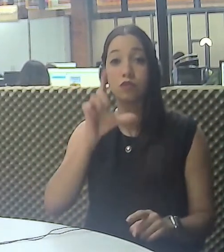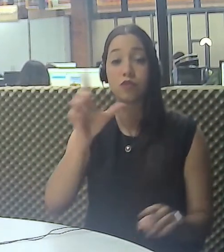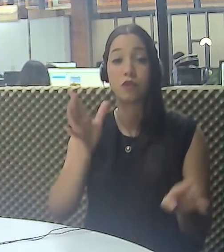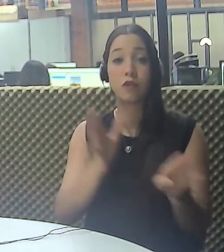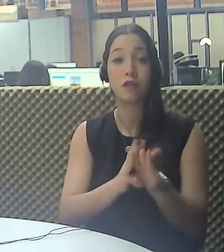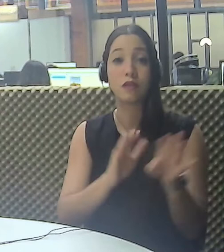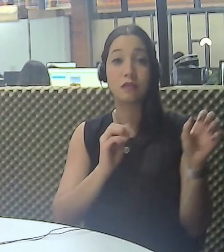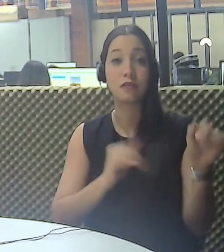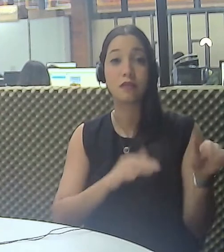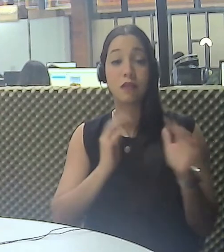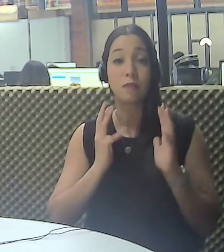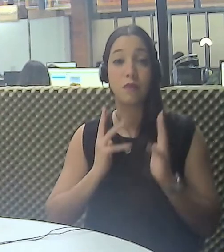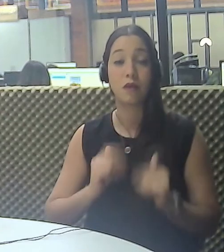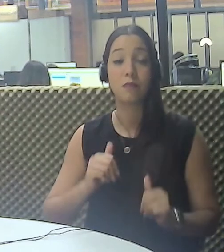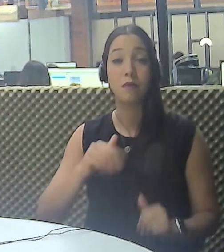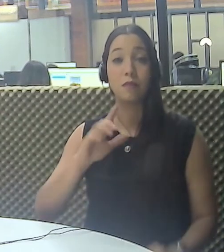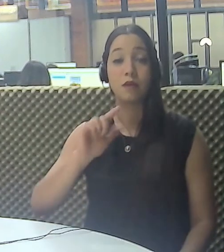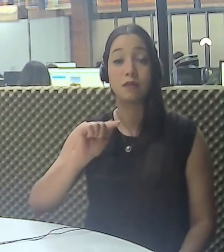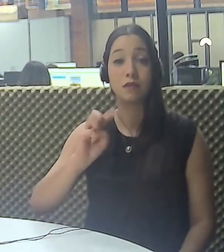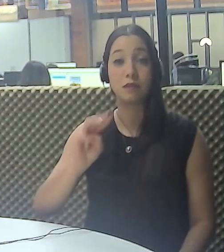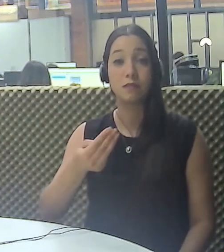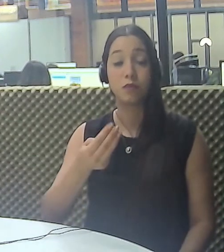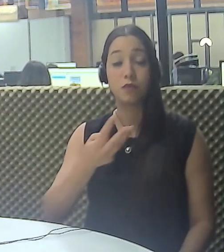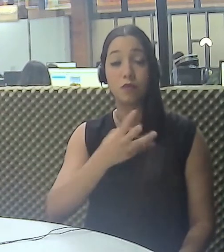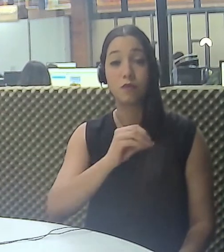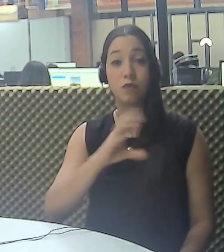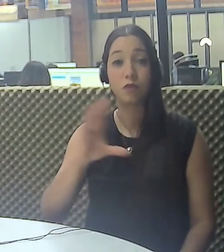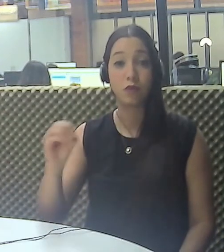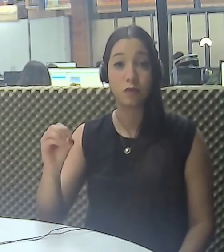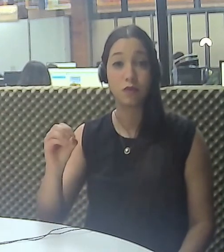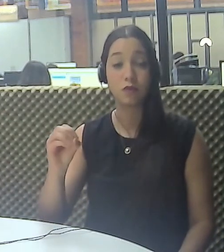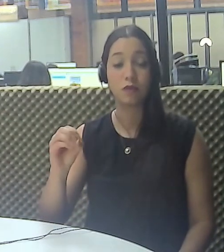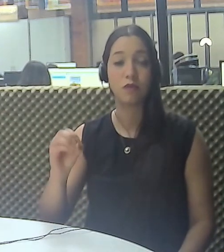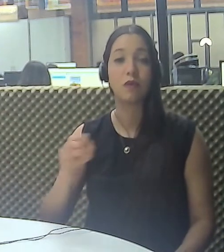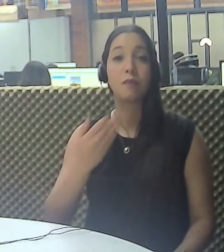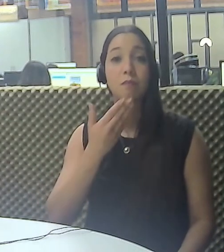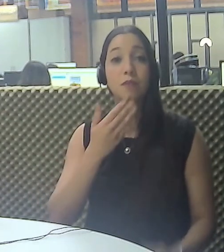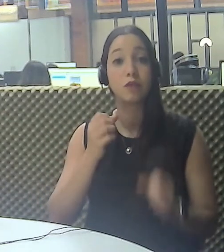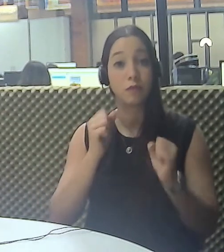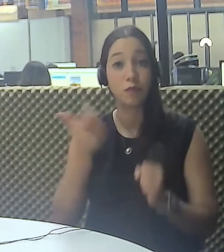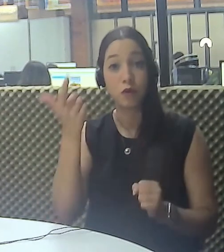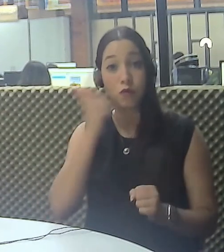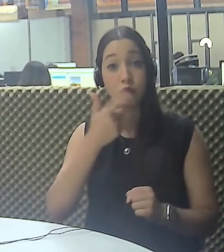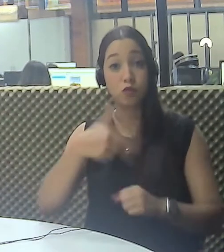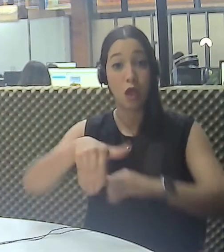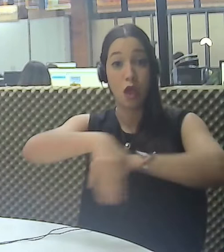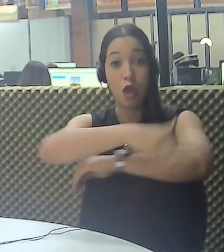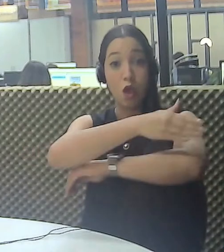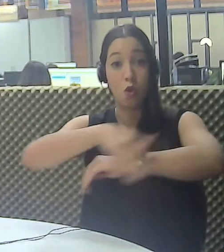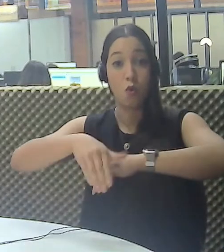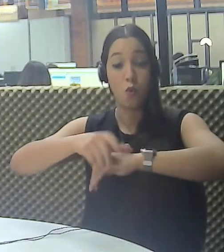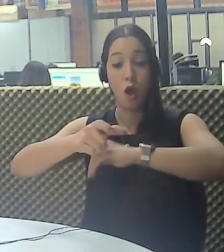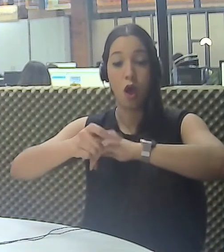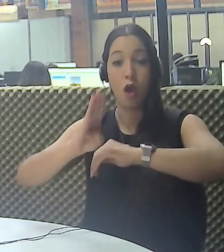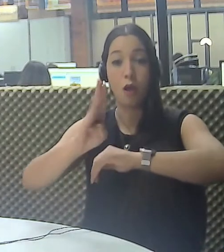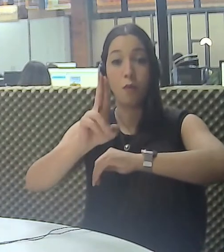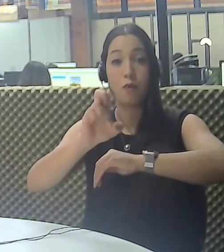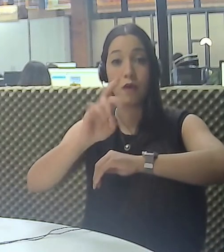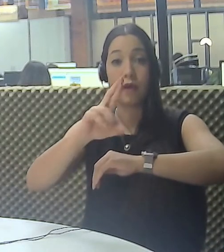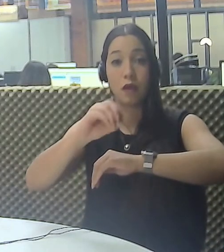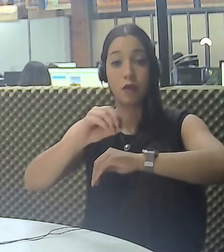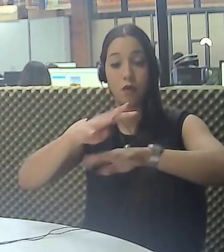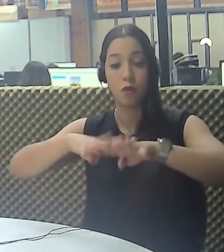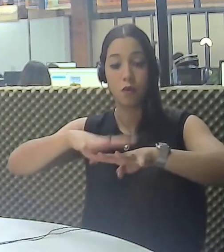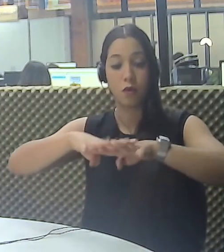foram limpos mais de 7.300 bueiros. Você pode solicitar a limpeza de bueiros pelo Serviço de Informação